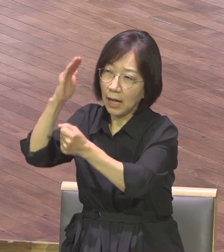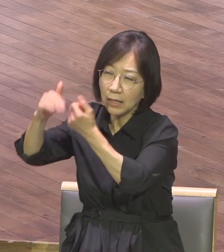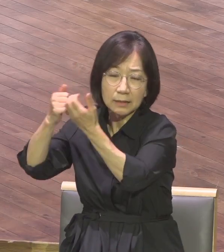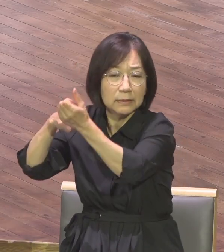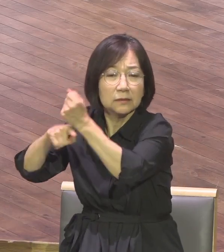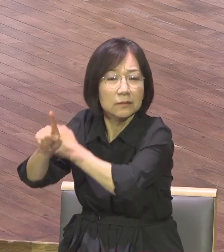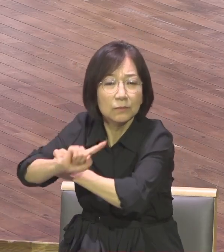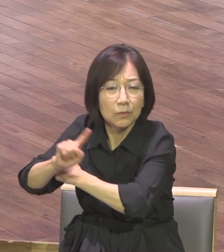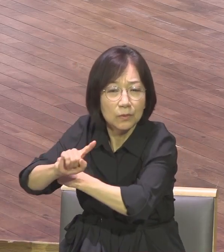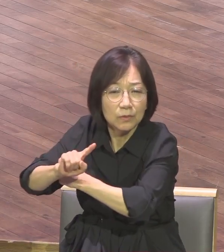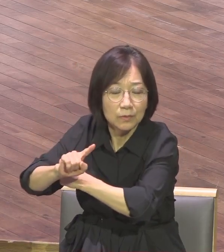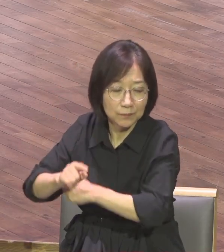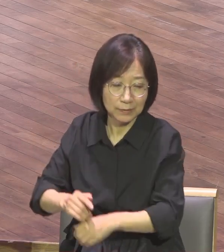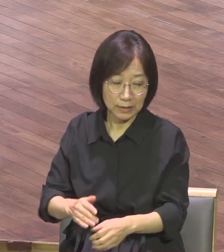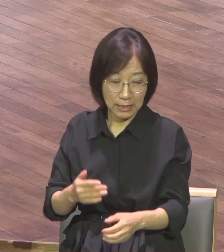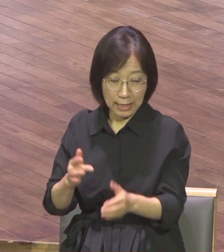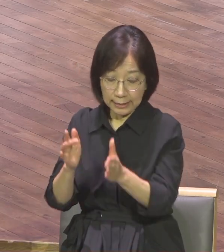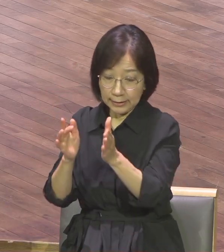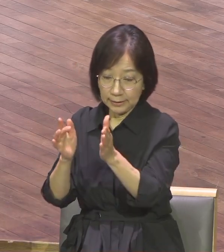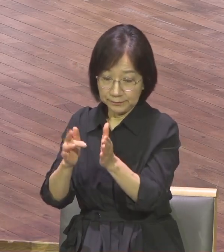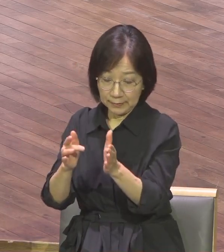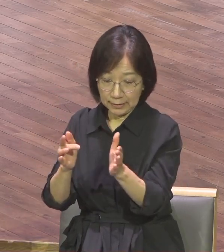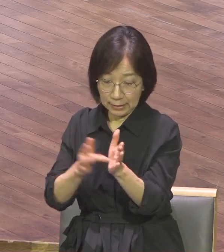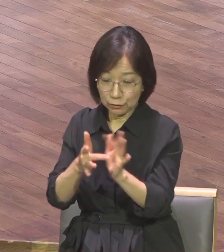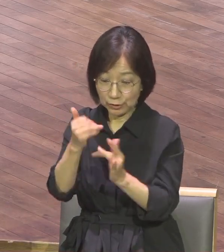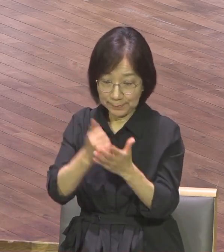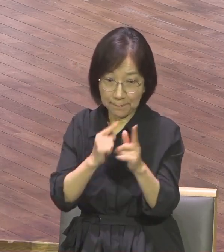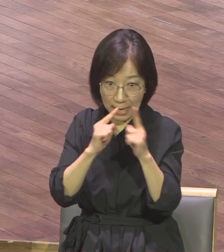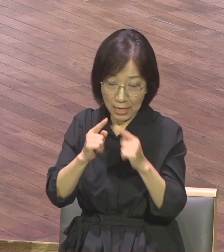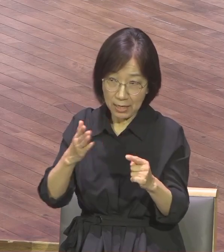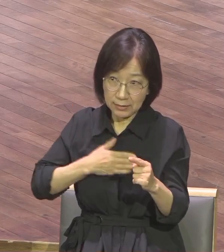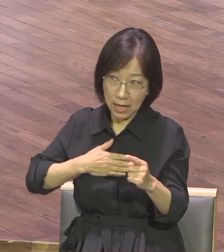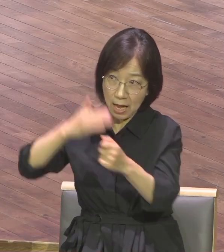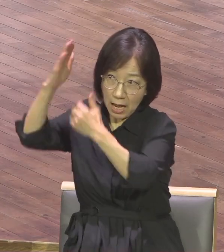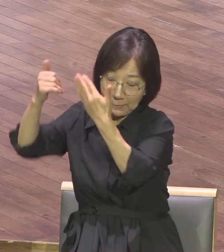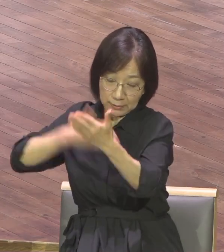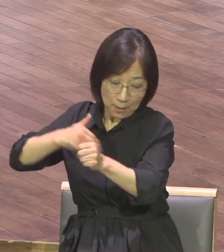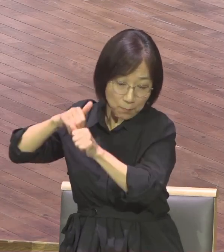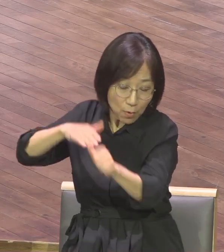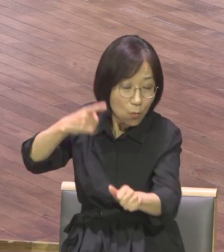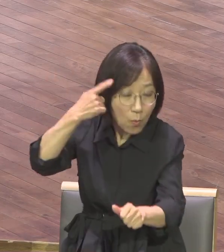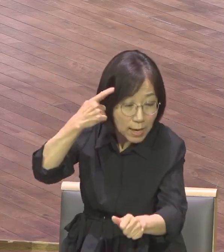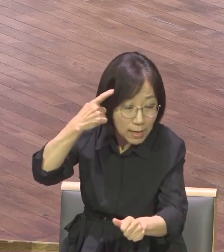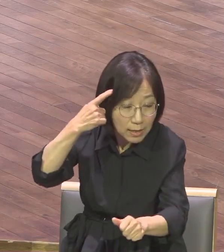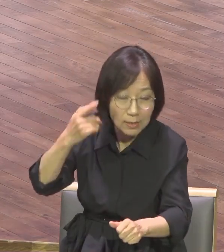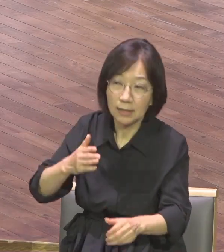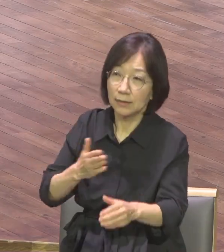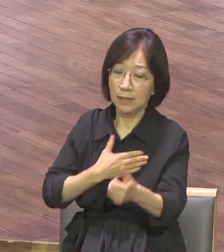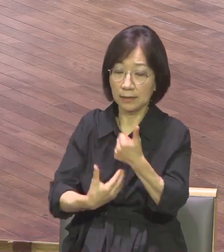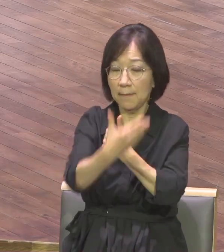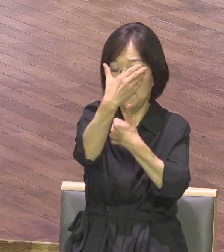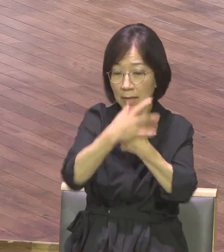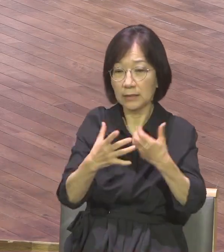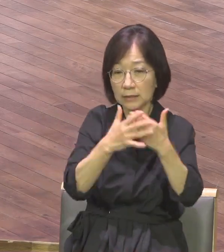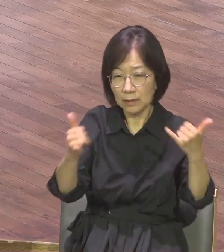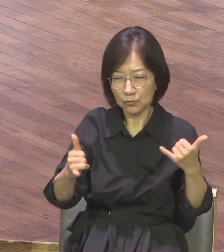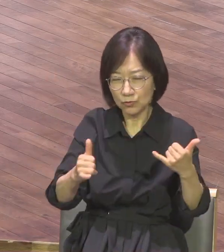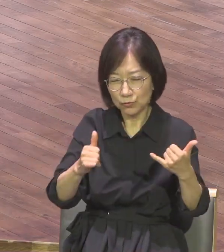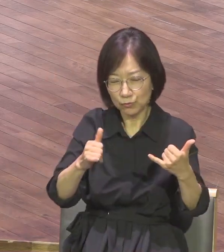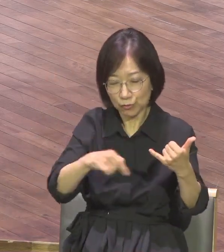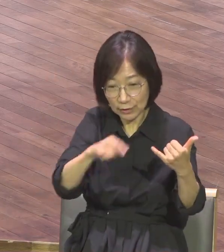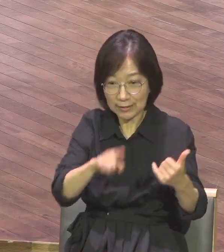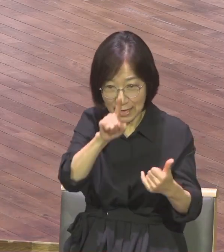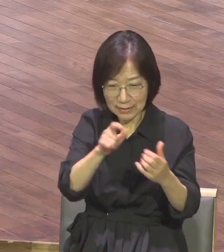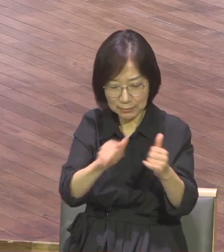밝히었습니다. 나를 보내신 이의 뜻은 내게 주신 자 중에 내가 하나도 잃어버리지 아니하고 마지막 날에 다시